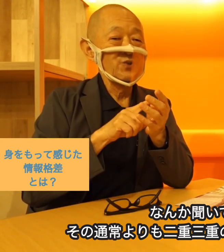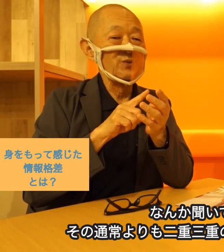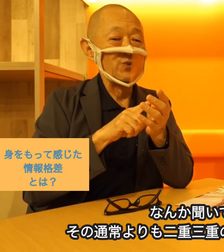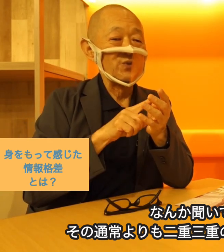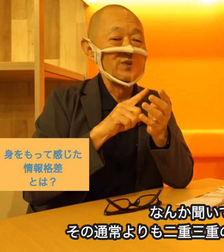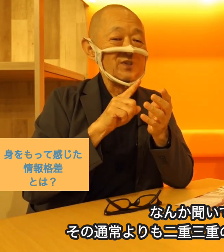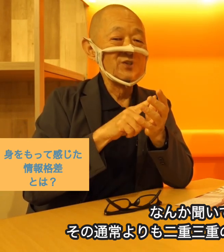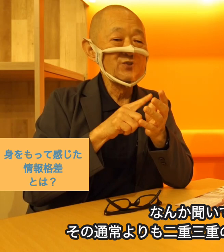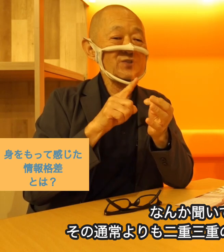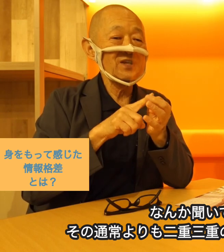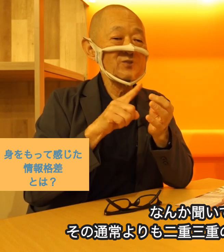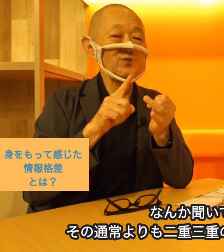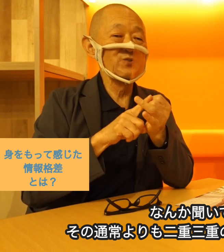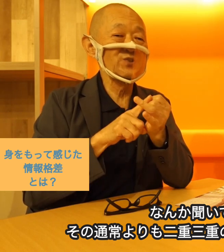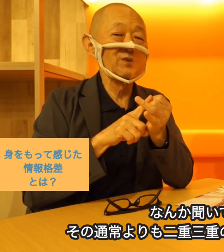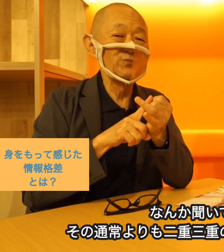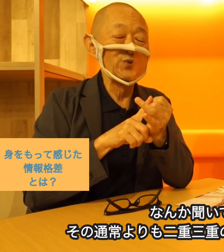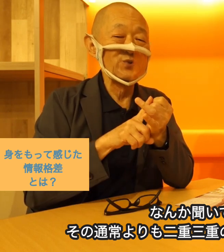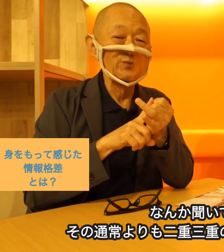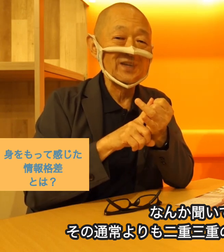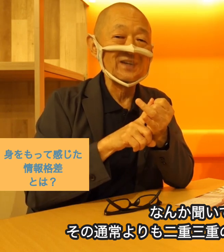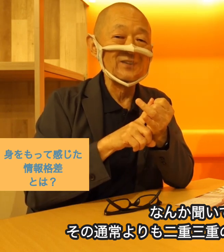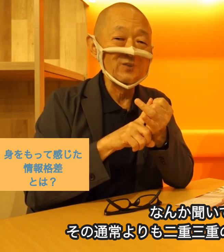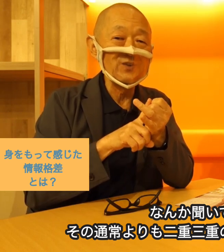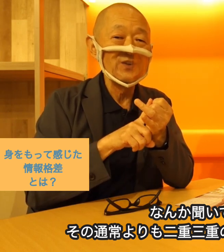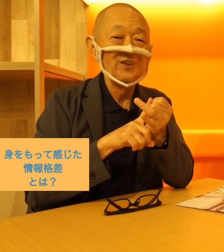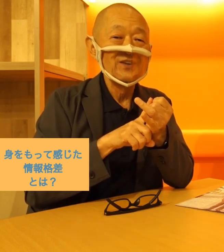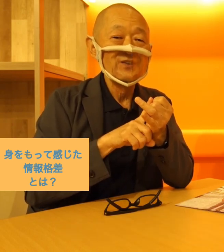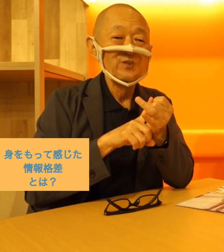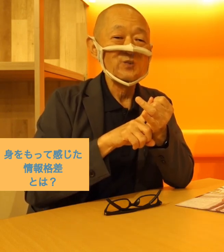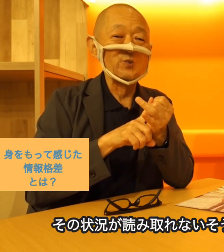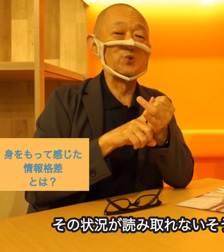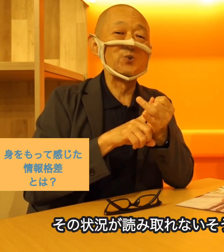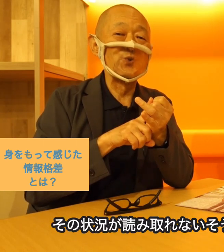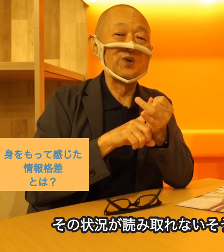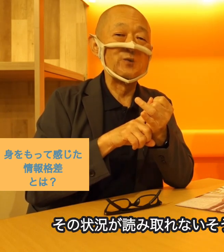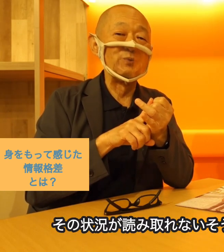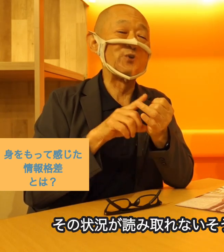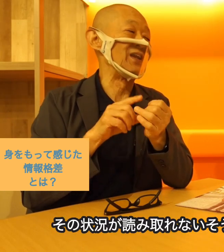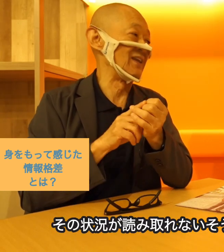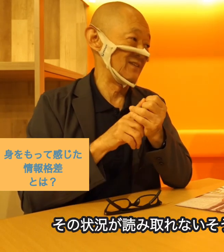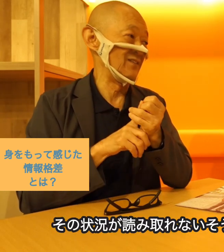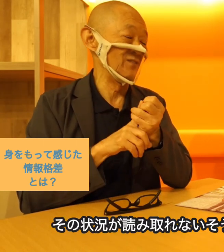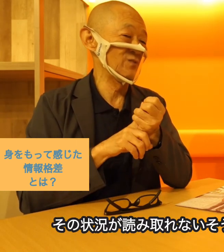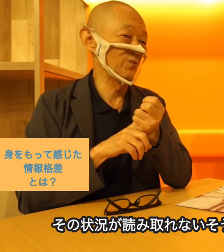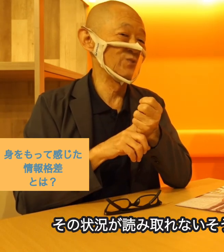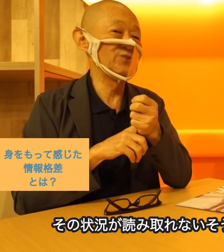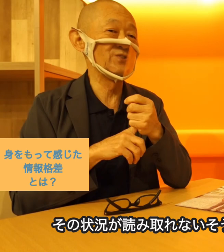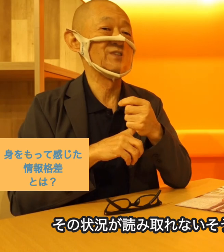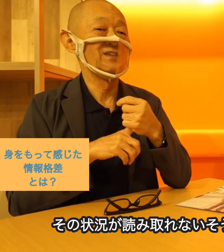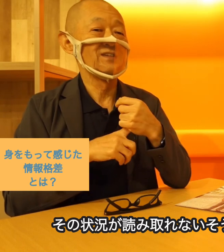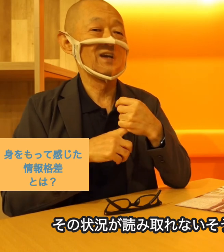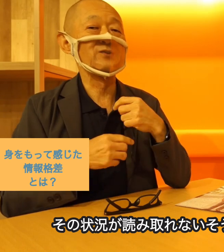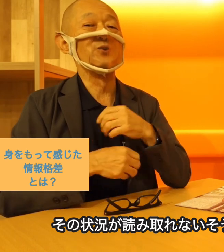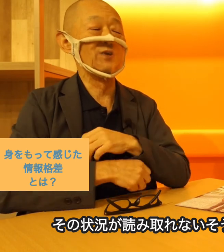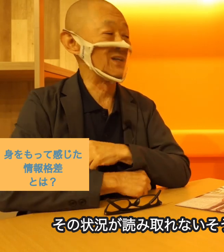も20、30のステップを踏まないとその状況が読み取れない、そういうハードルはあります